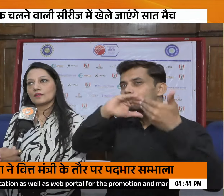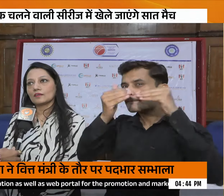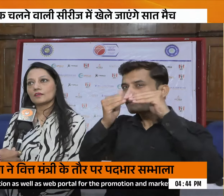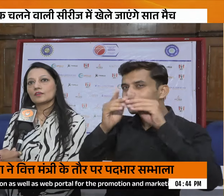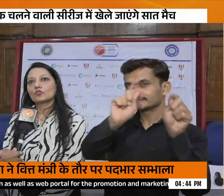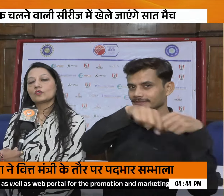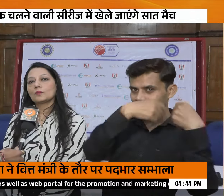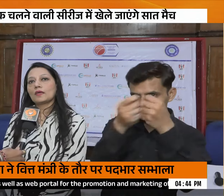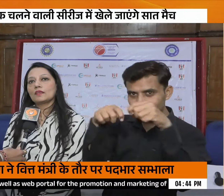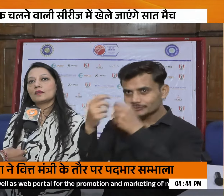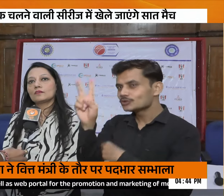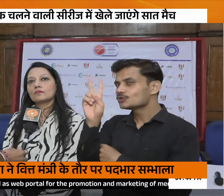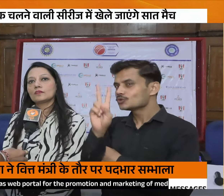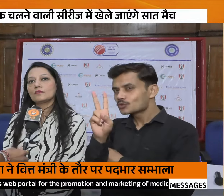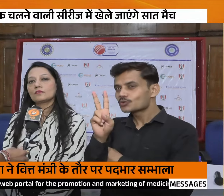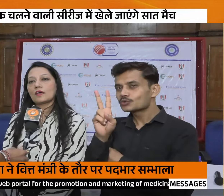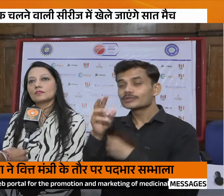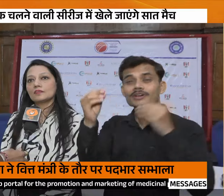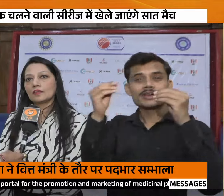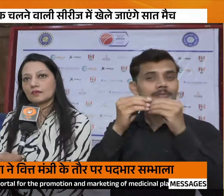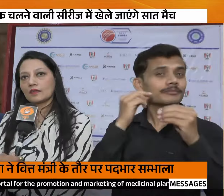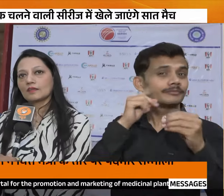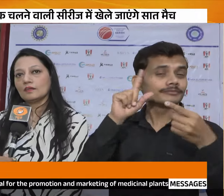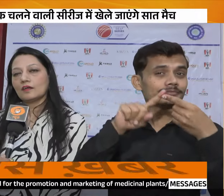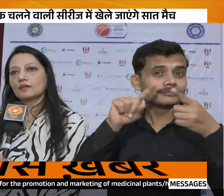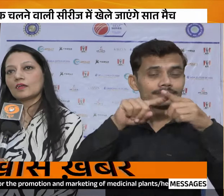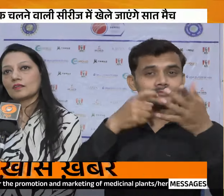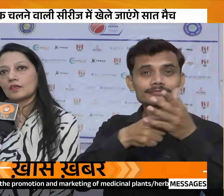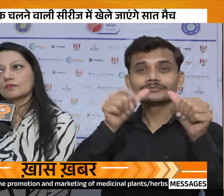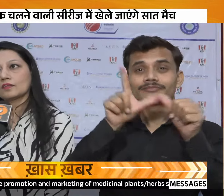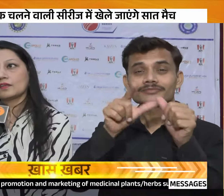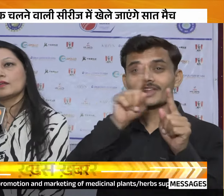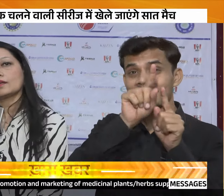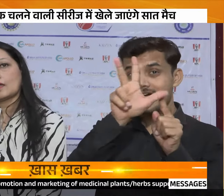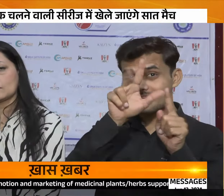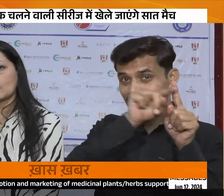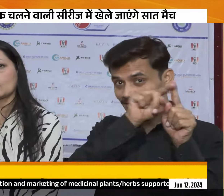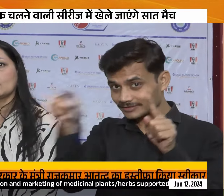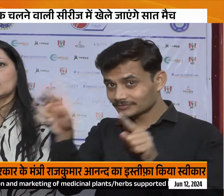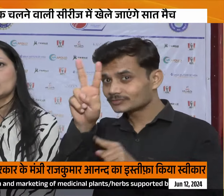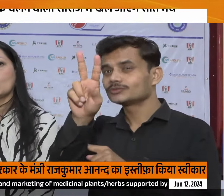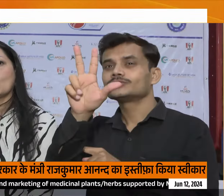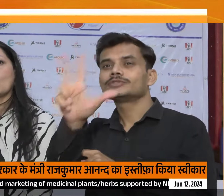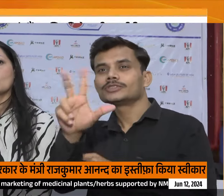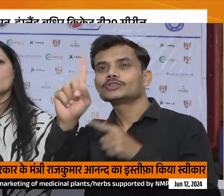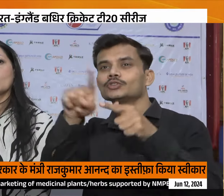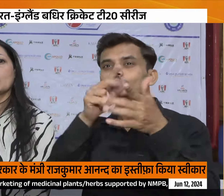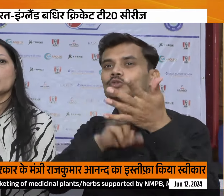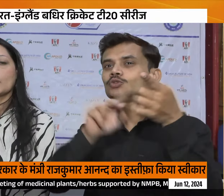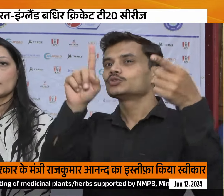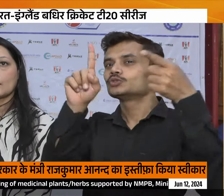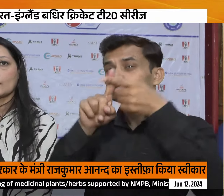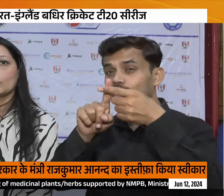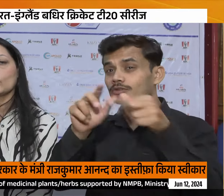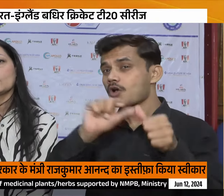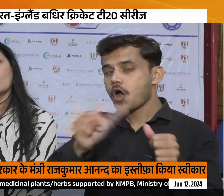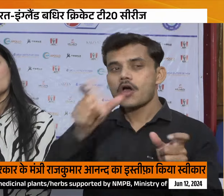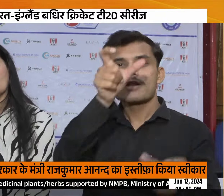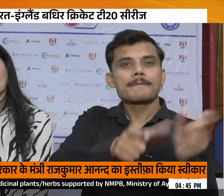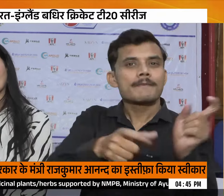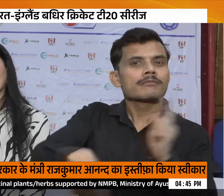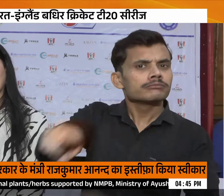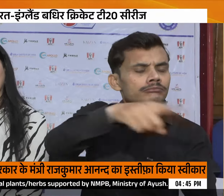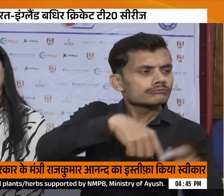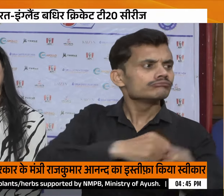सीरीज खेले तो ये बायलेटरल सीरीज साथ दिन खेली जाएगी 18 तारिक से लेके 28 तारिक तक और सभी हमारे खिलाड़ी पूरी